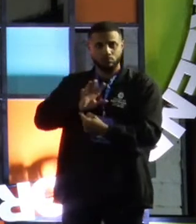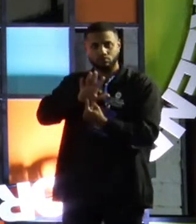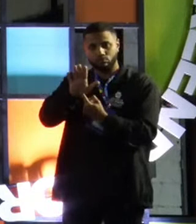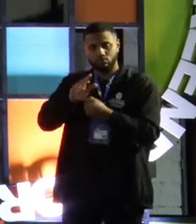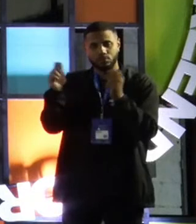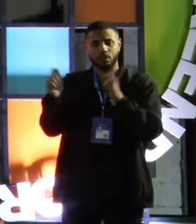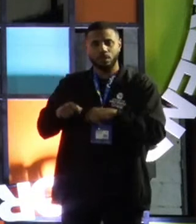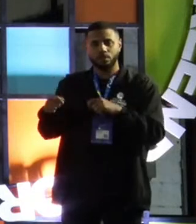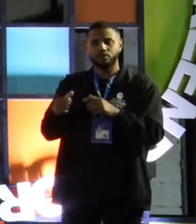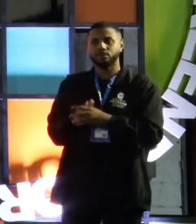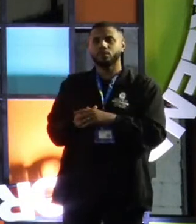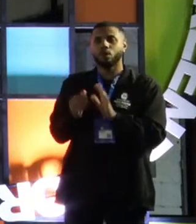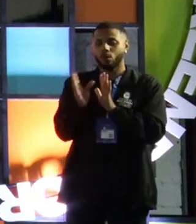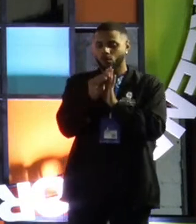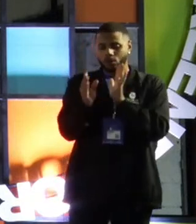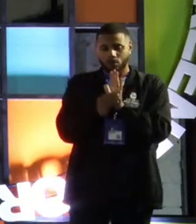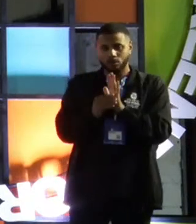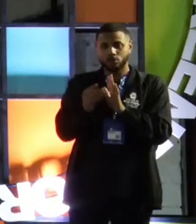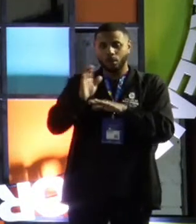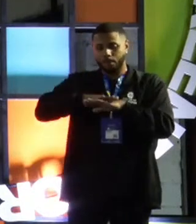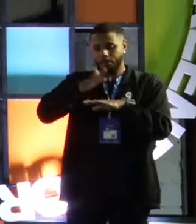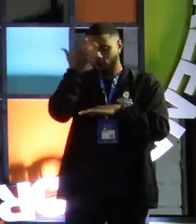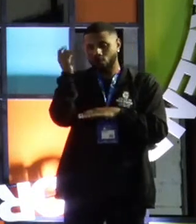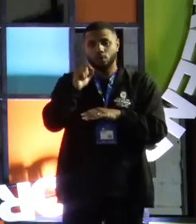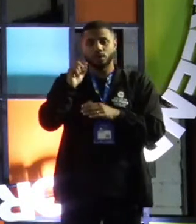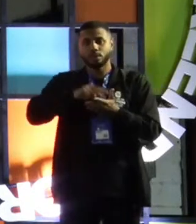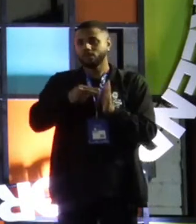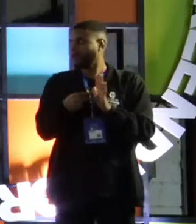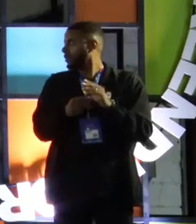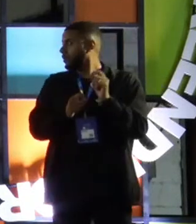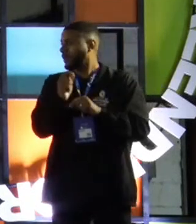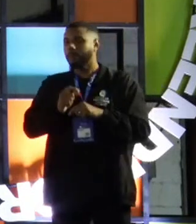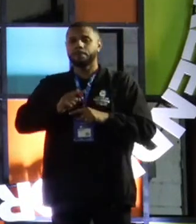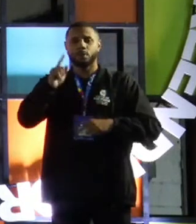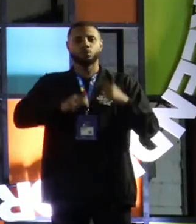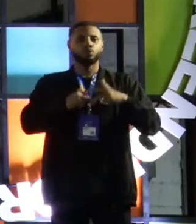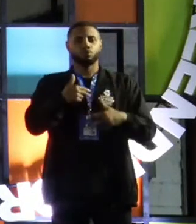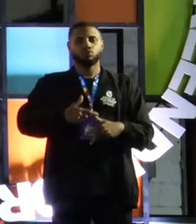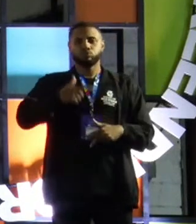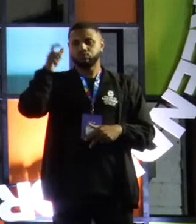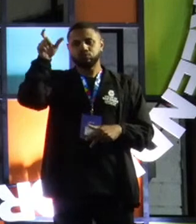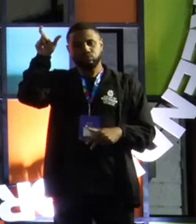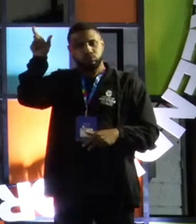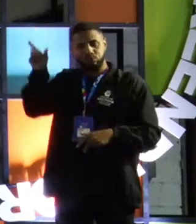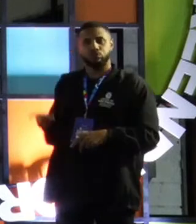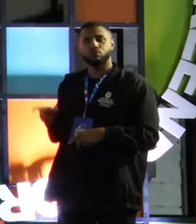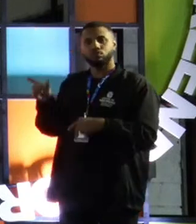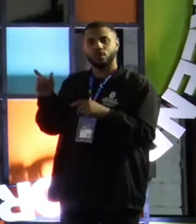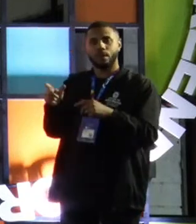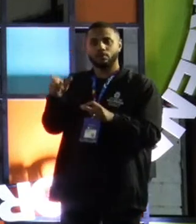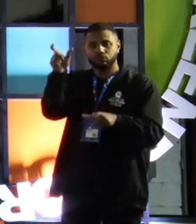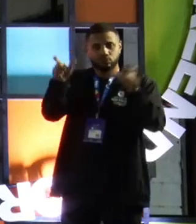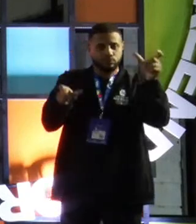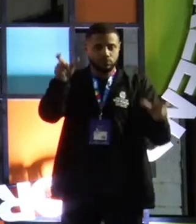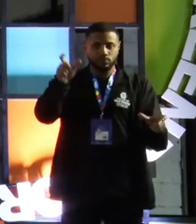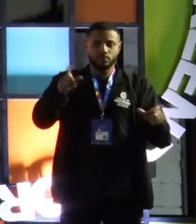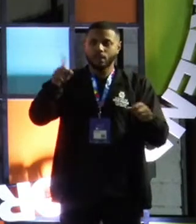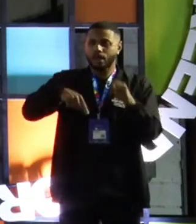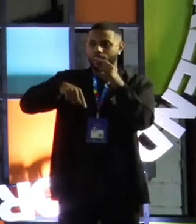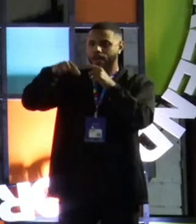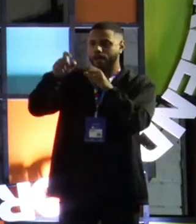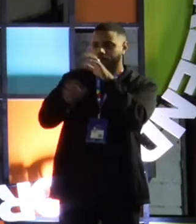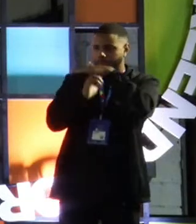conteúdo, você deixa de ser uma pessoa, você vira uma marca, você vira um produto, onde as empresas vão olhar para você e querer te